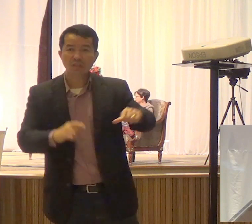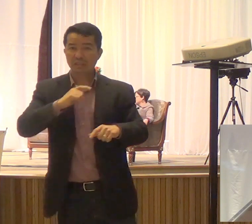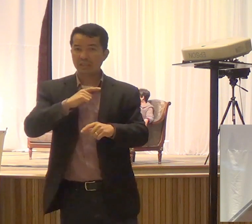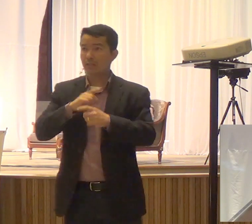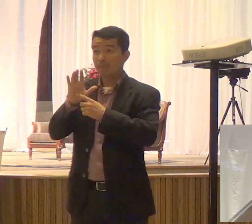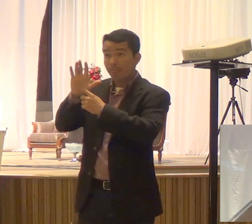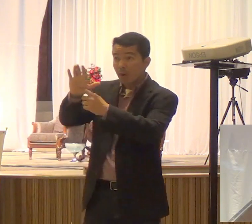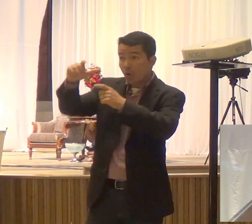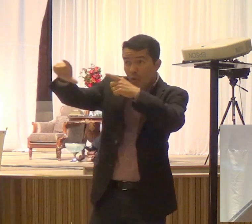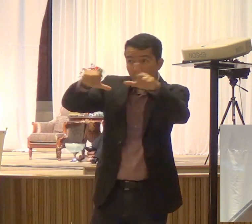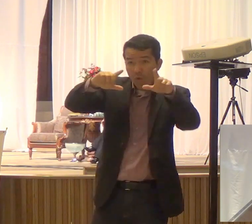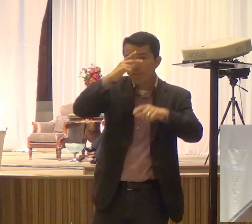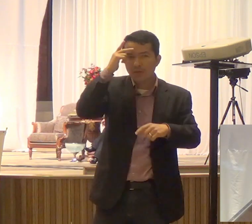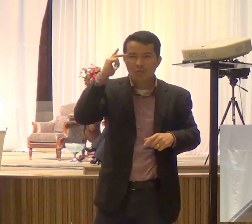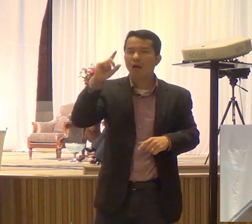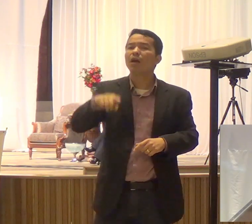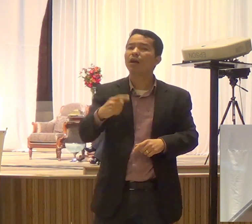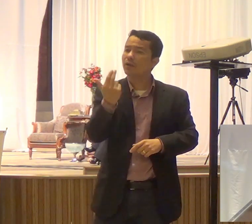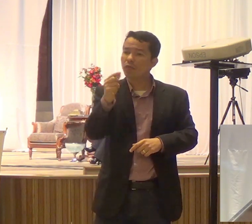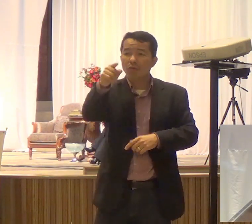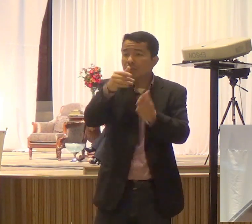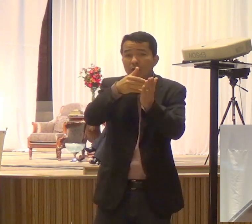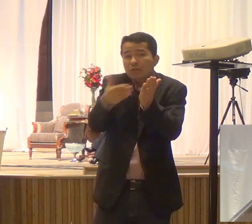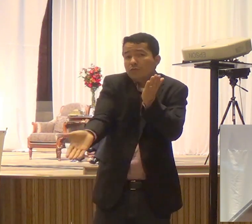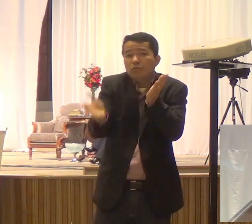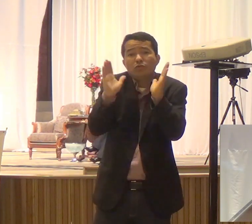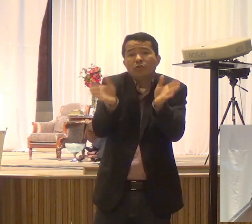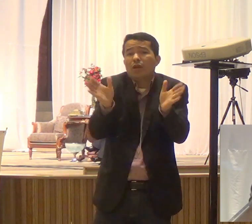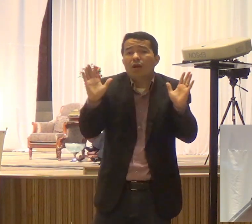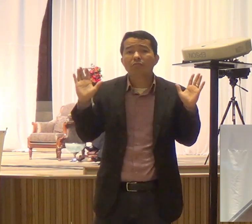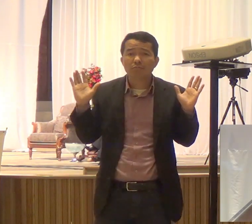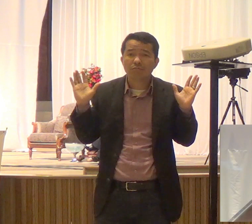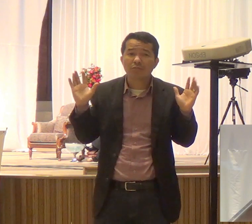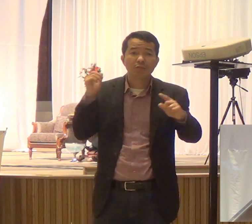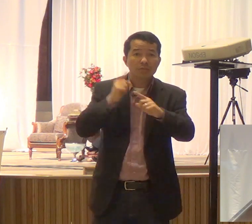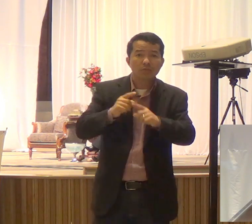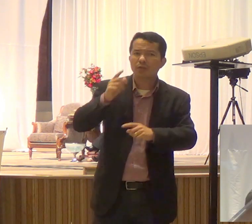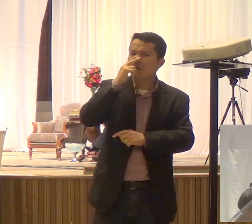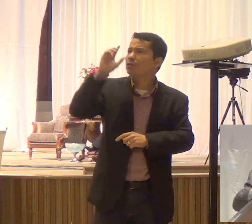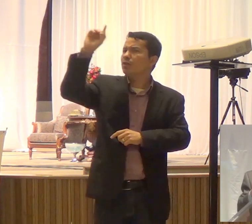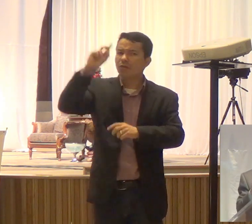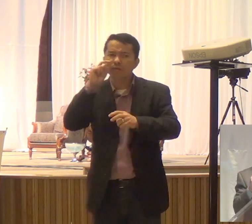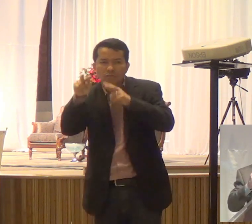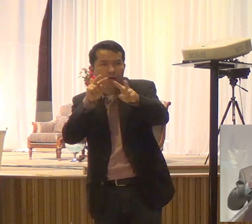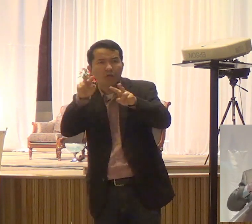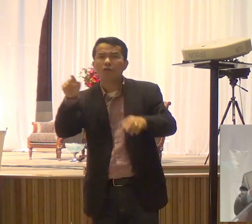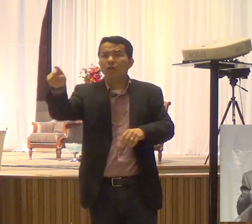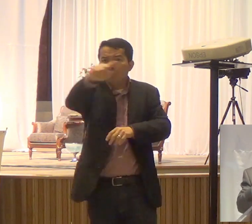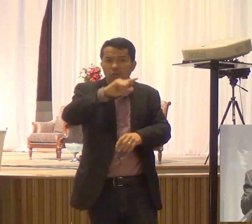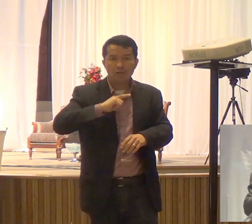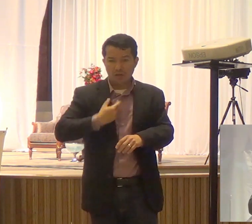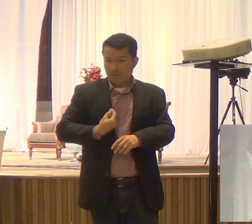vida bonita, essa queimada, parece que Deus permite que alguns fogos